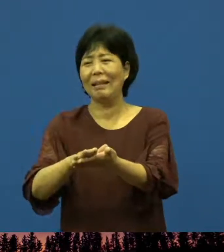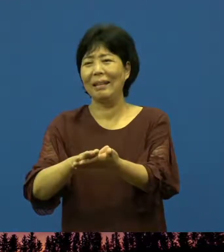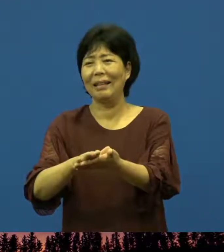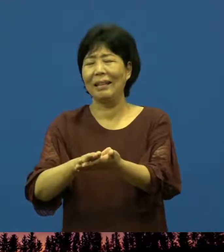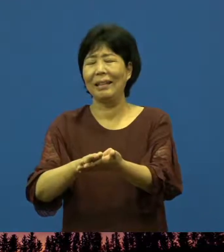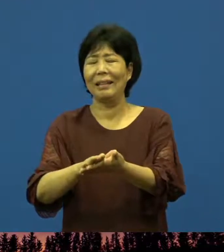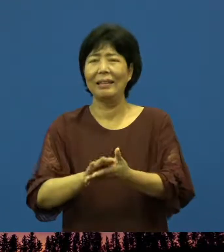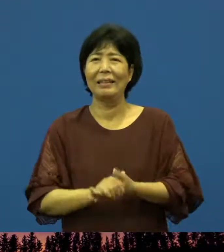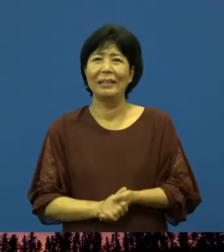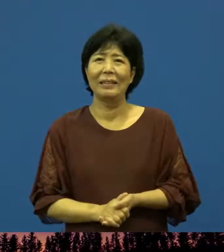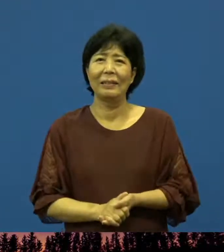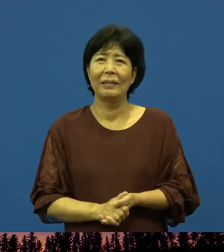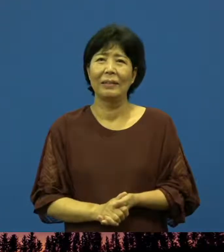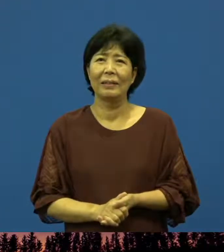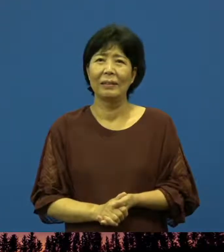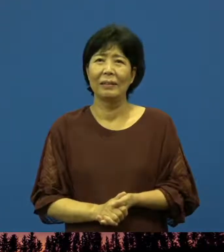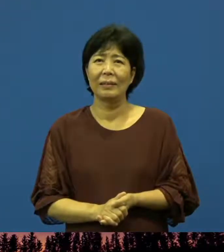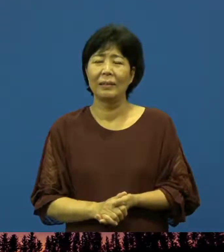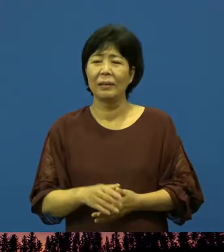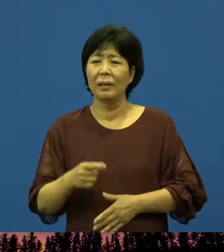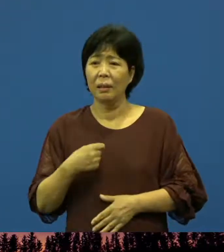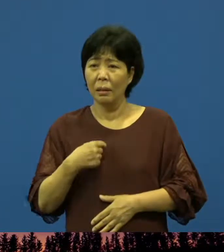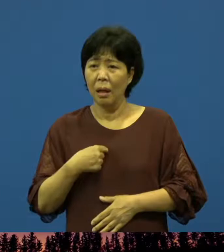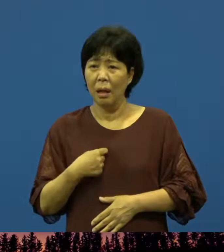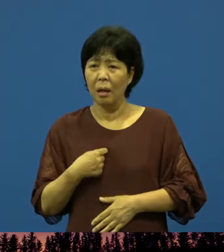보았습니다. 다르죠.